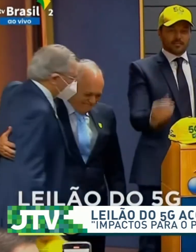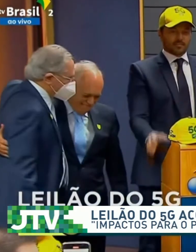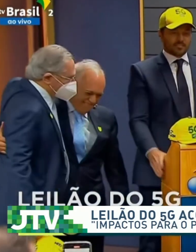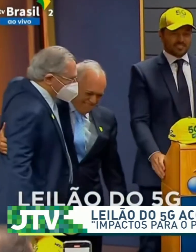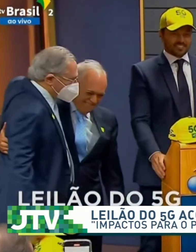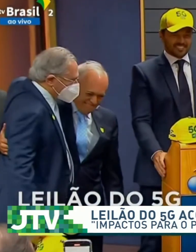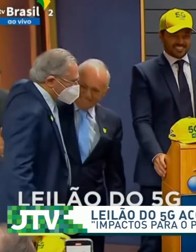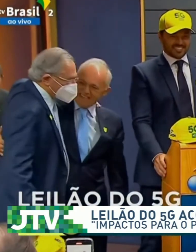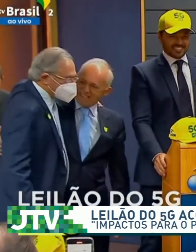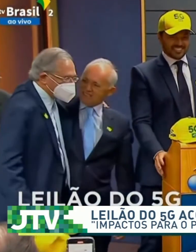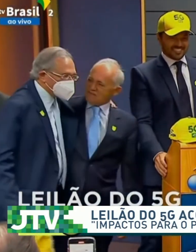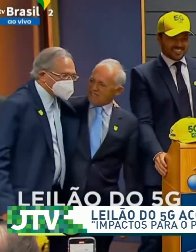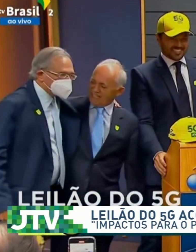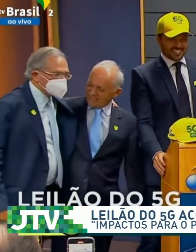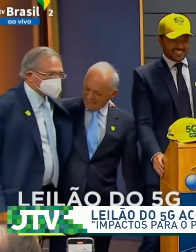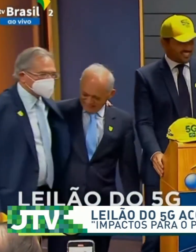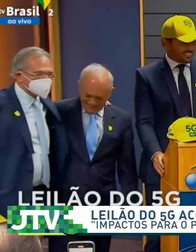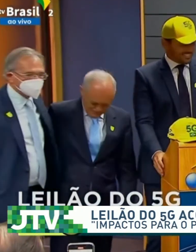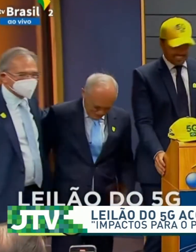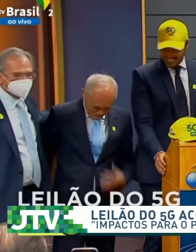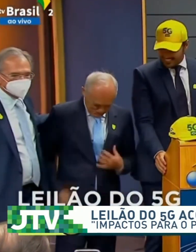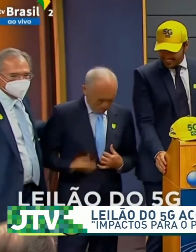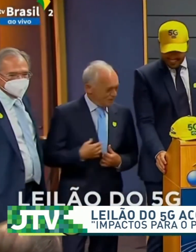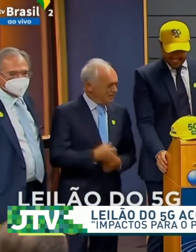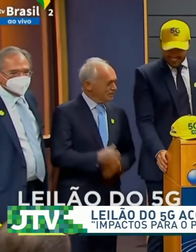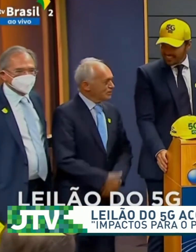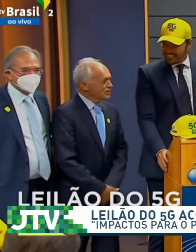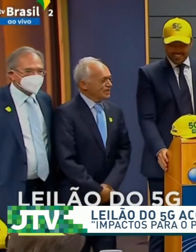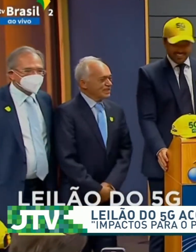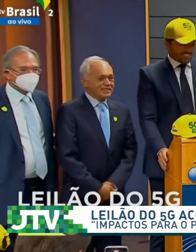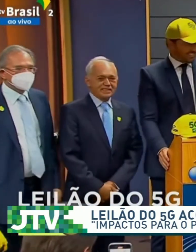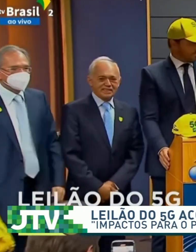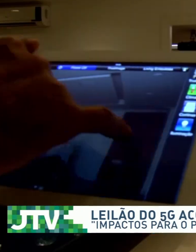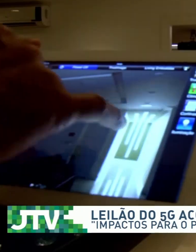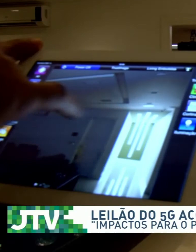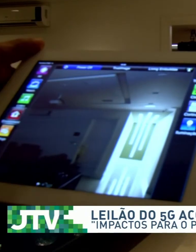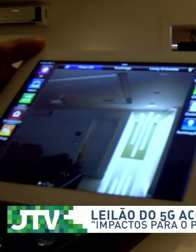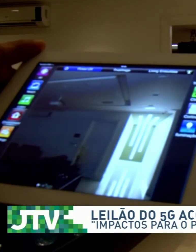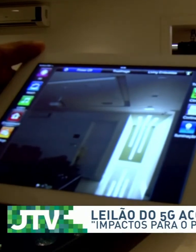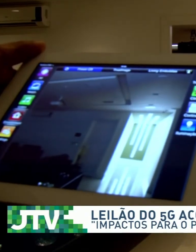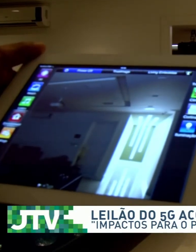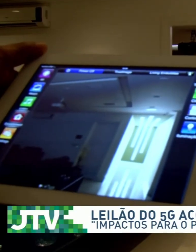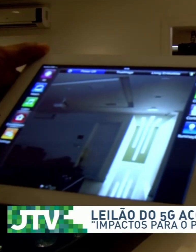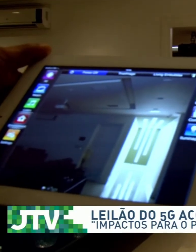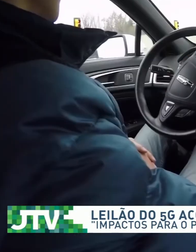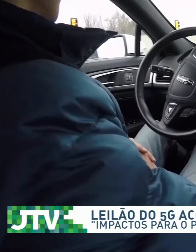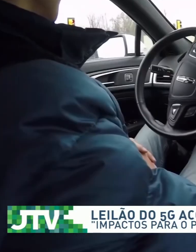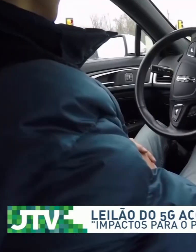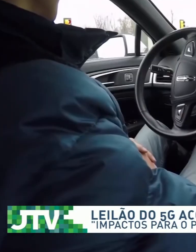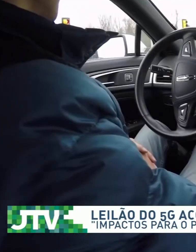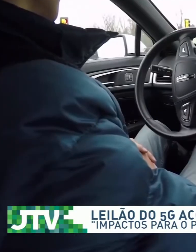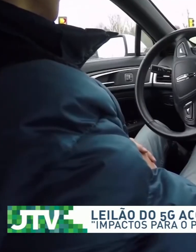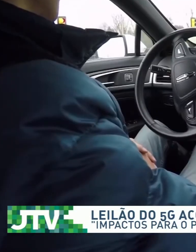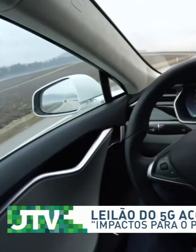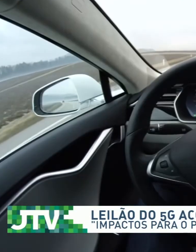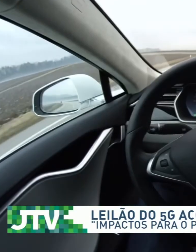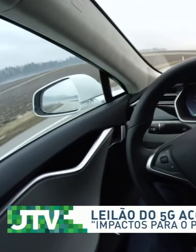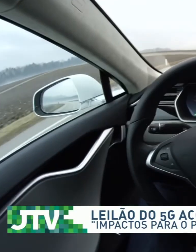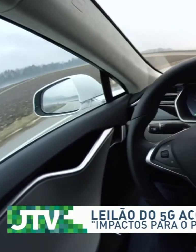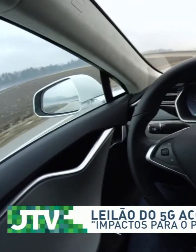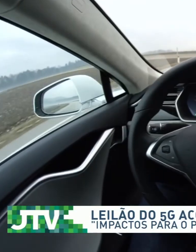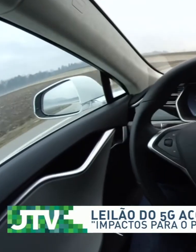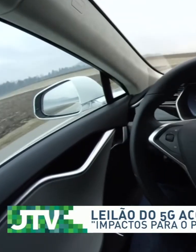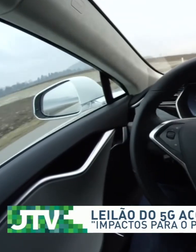quinta deve terminar na sexta-feira a previsão é que o 5g começa a ser ofertado até julho de 2022